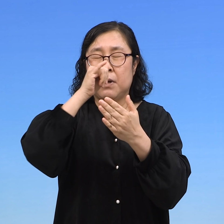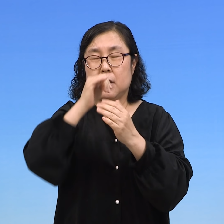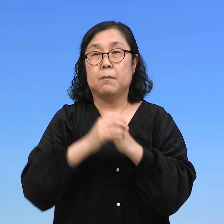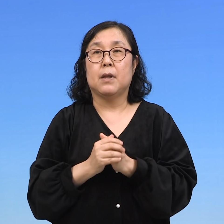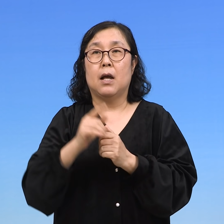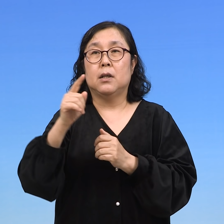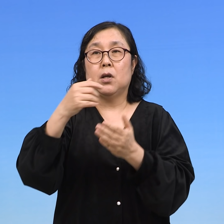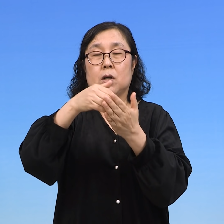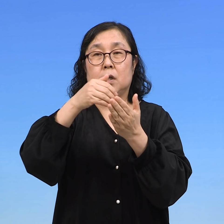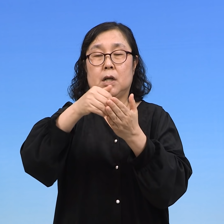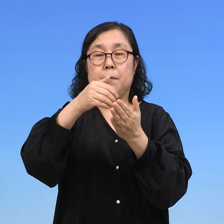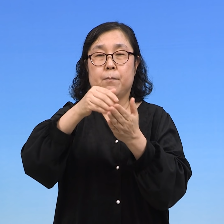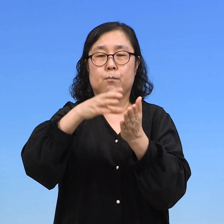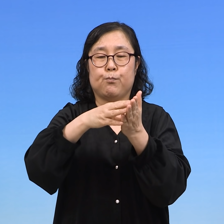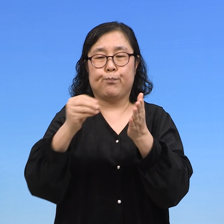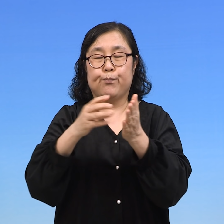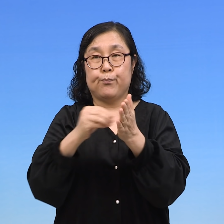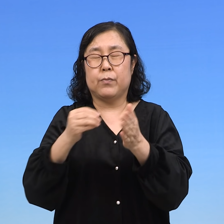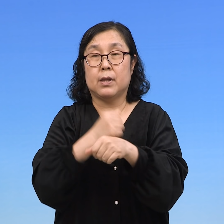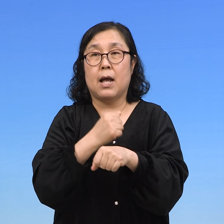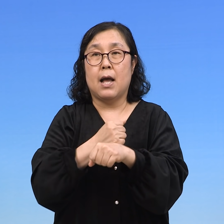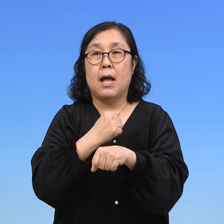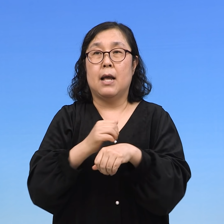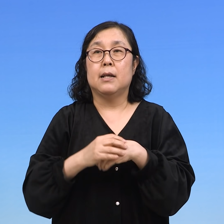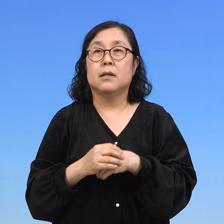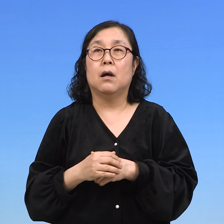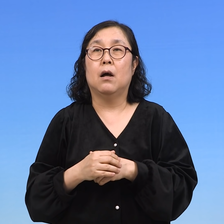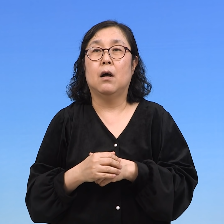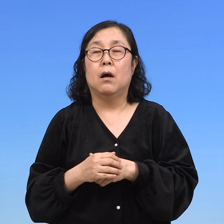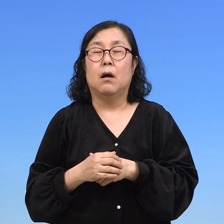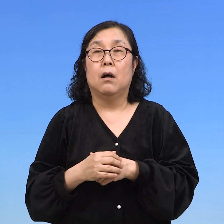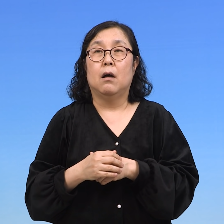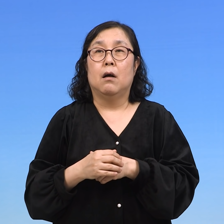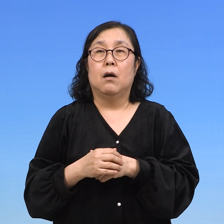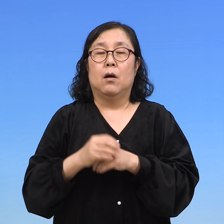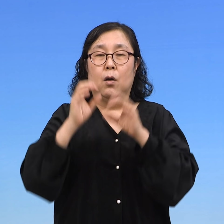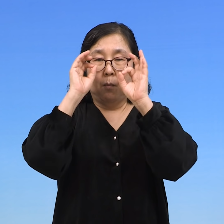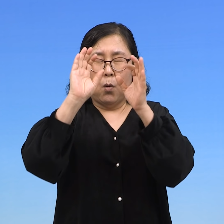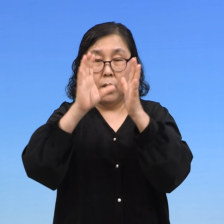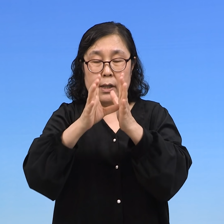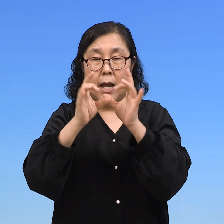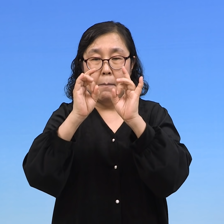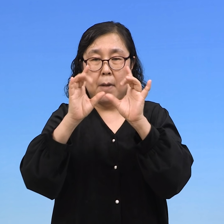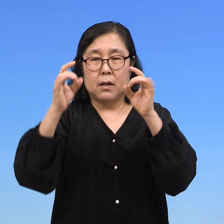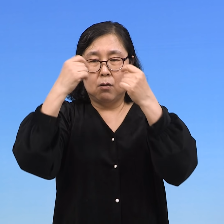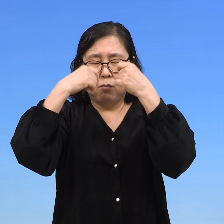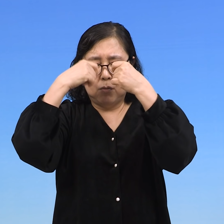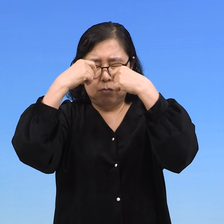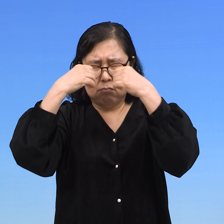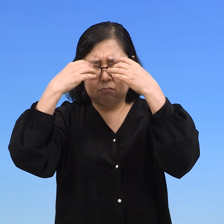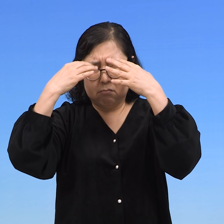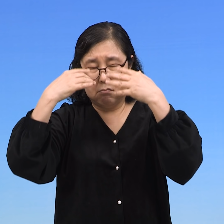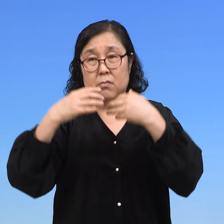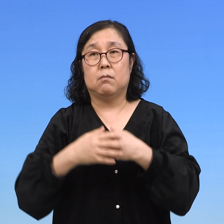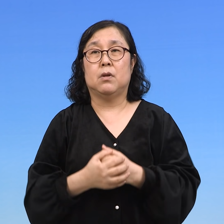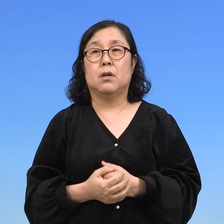저는 저 작품을 프린트해가지고 이 파일에 끼워가지고 다니면서 저거를 볼 때마다 눈물을 지었습니다